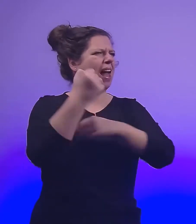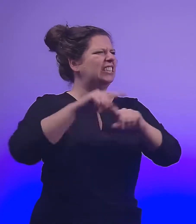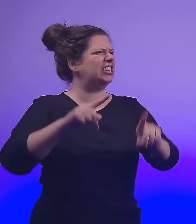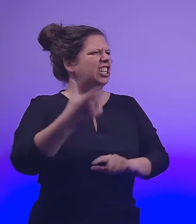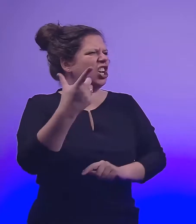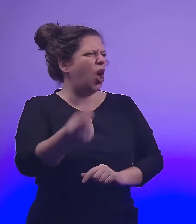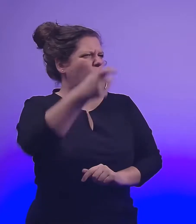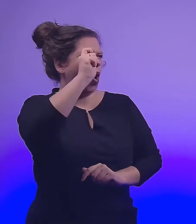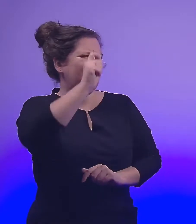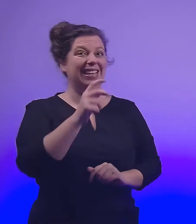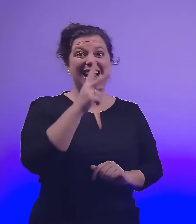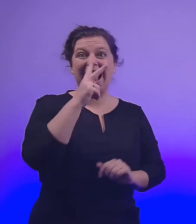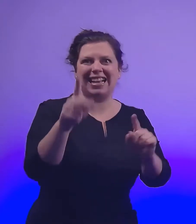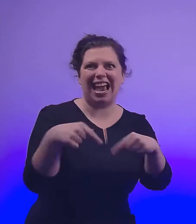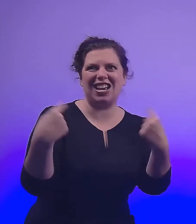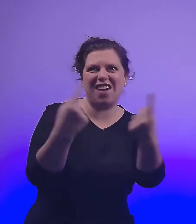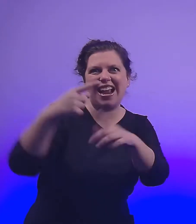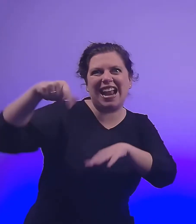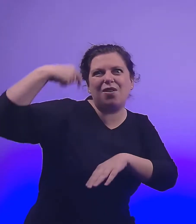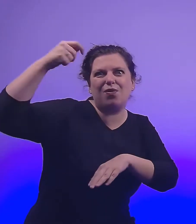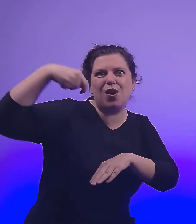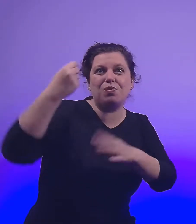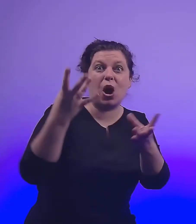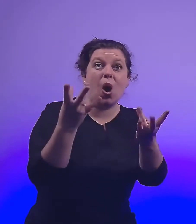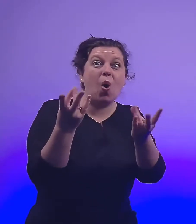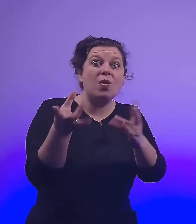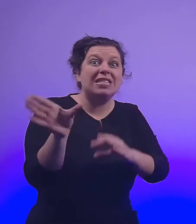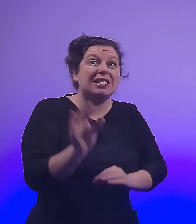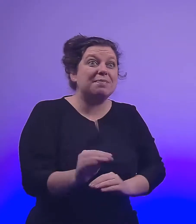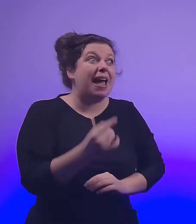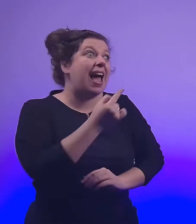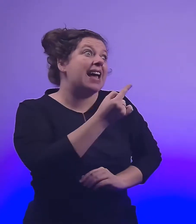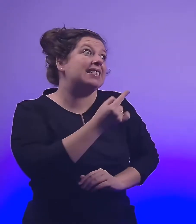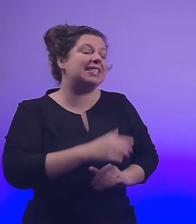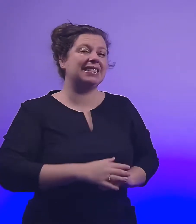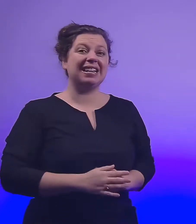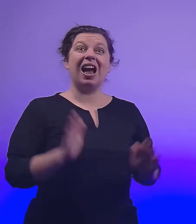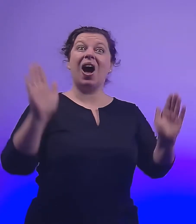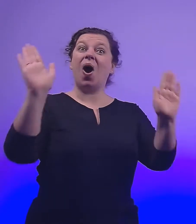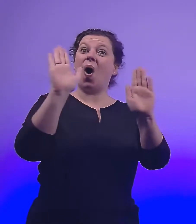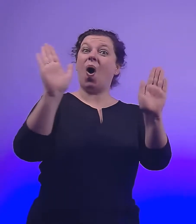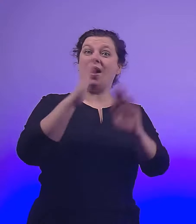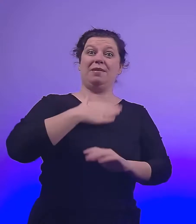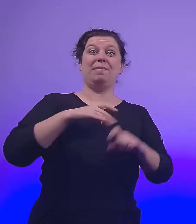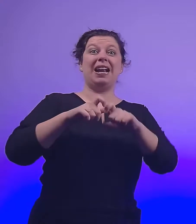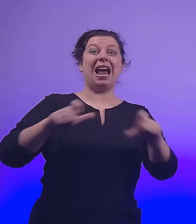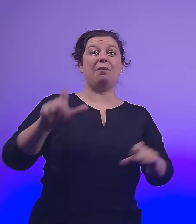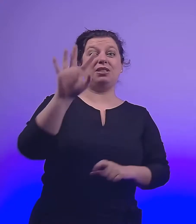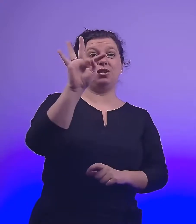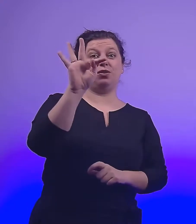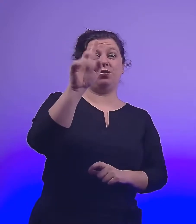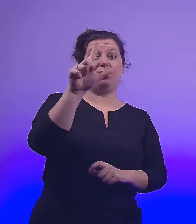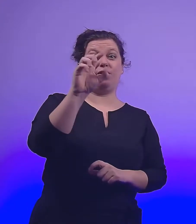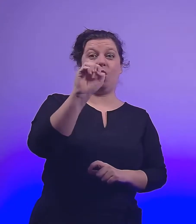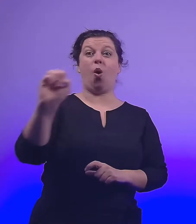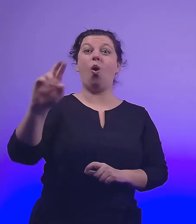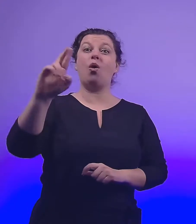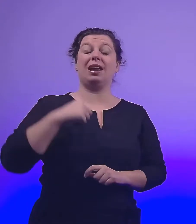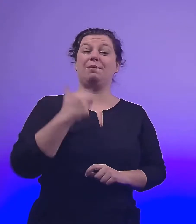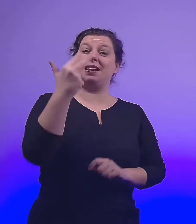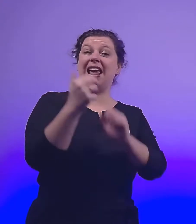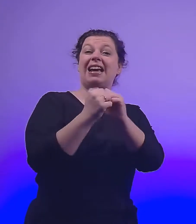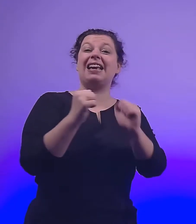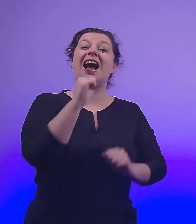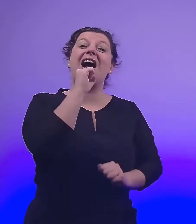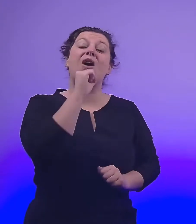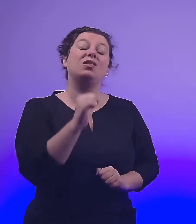wij ondertussen naar een filmpje. Hoe is het met... Hey, ik ben Floor. Ik ben 9 jaar oud. En ik woon met mijn ouders en mijn